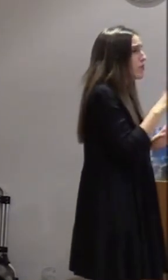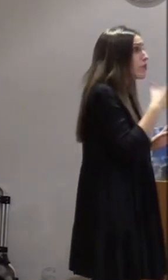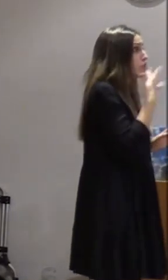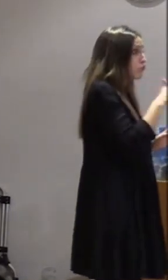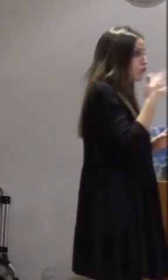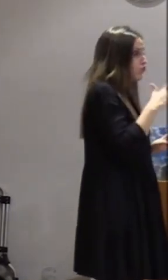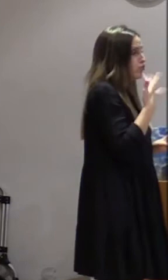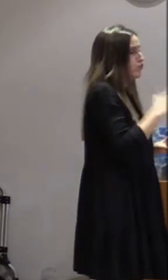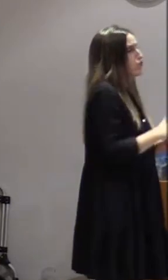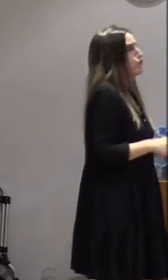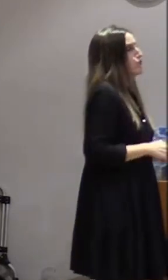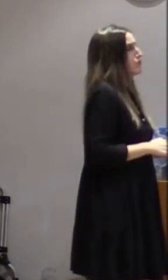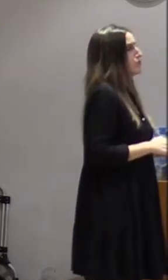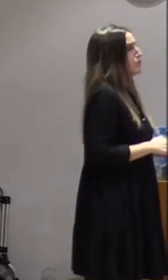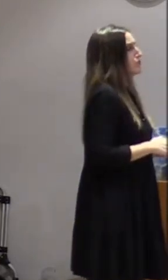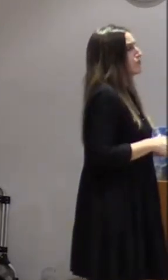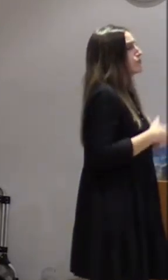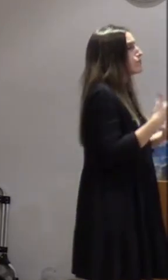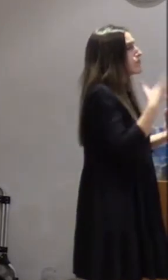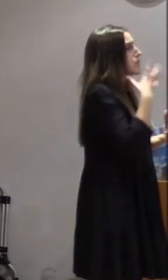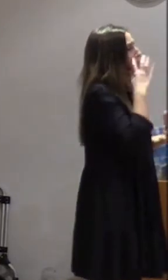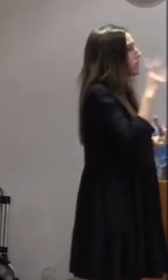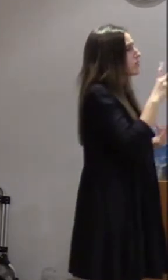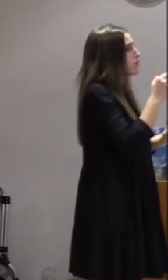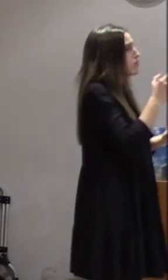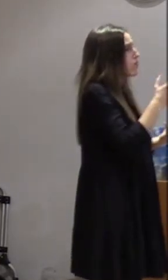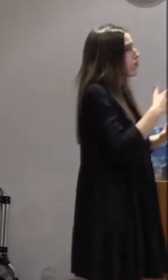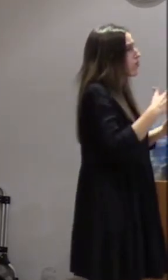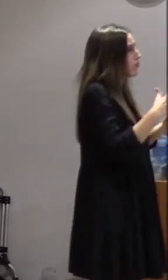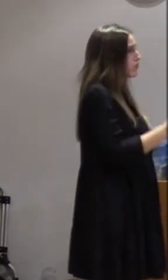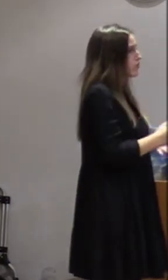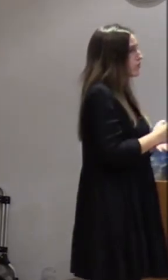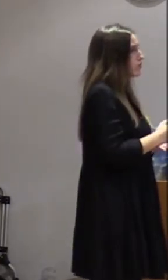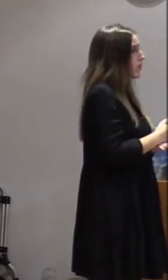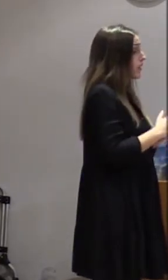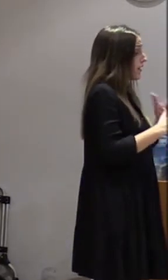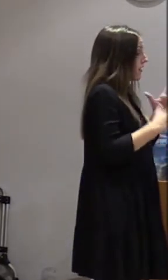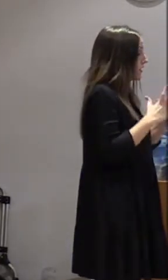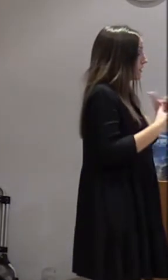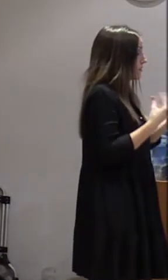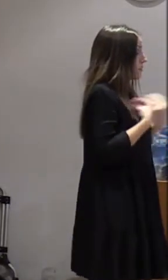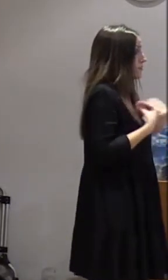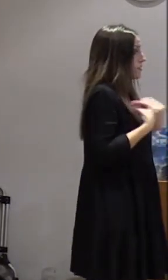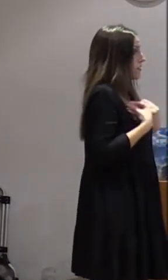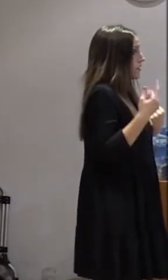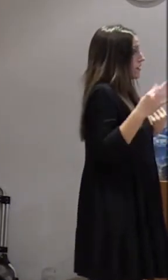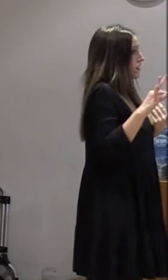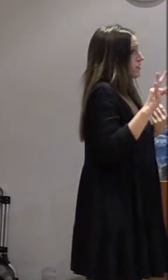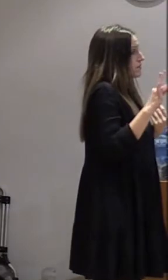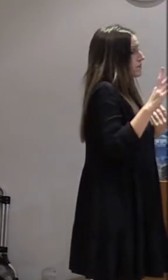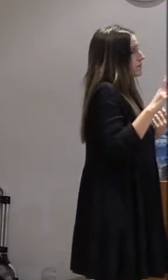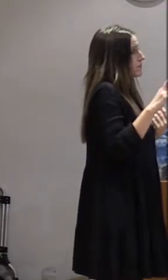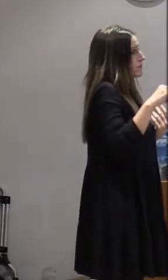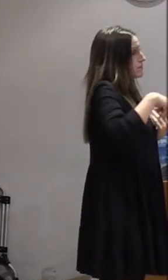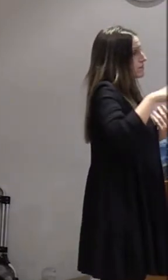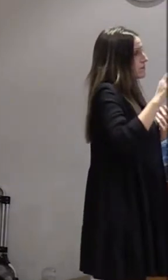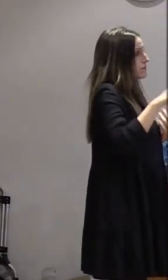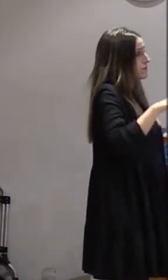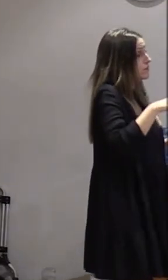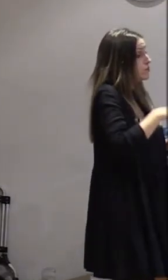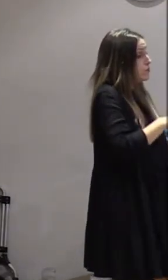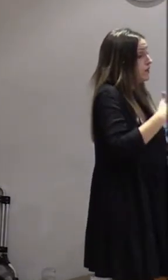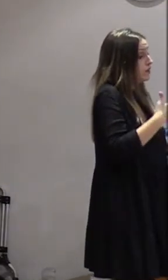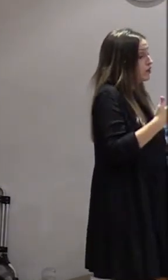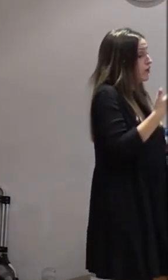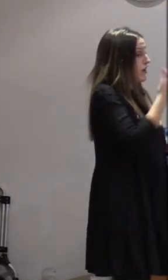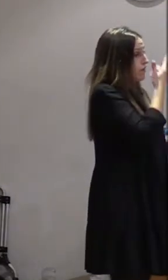amarillento. Viendo un poco toda la etapa vital de Turner, cuando empieza a pintar, y los